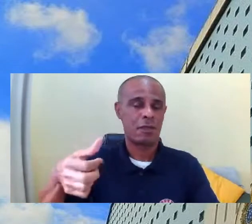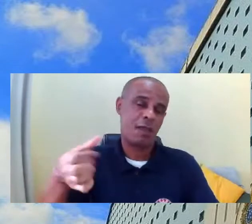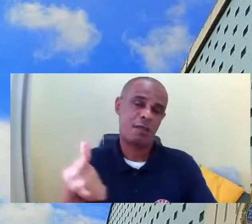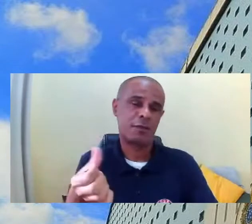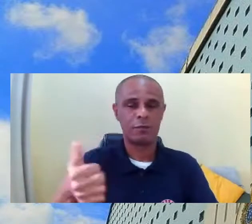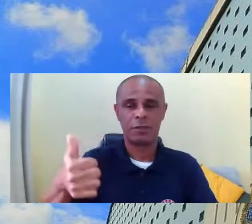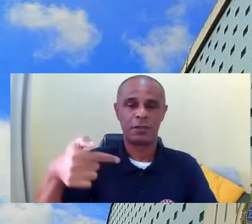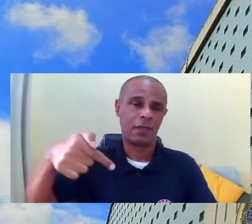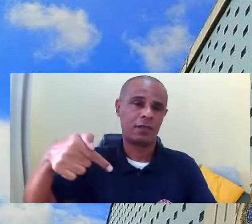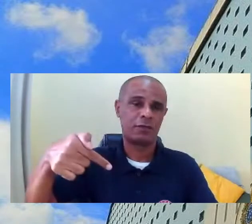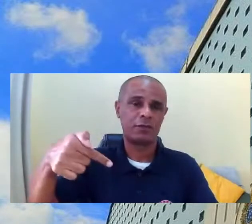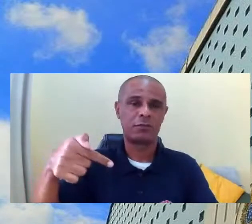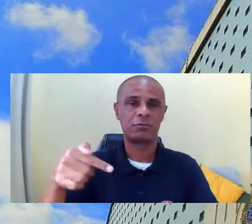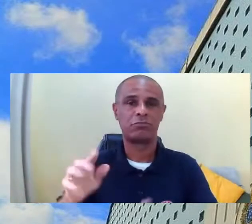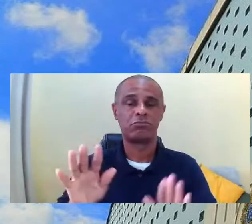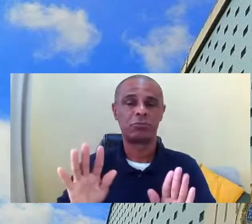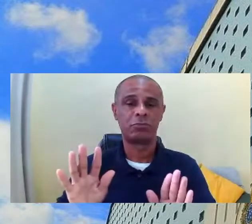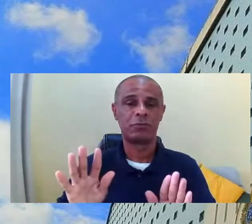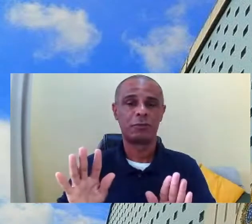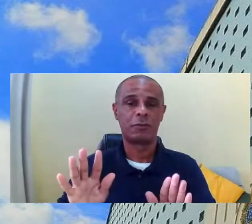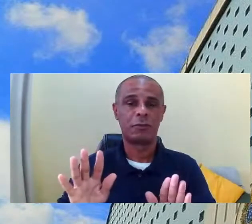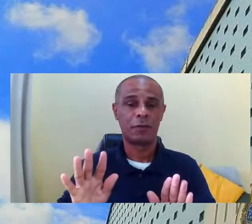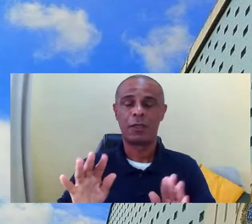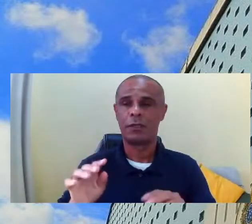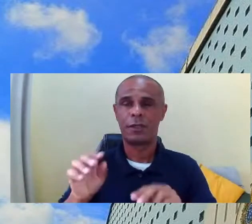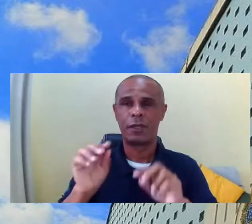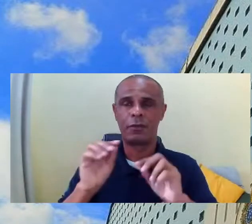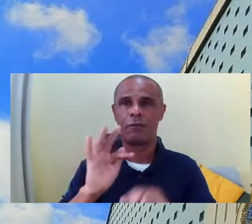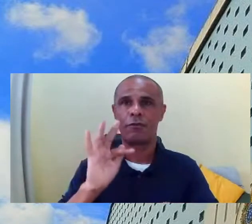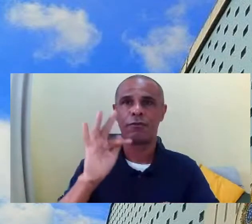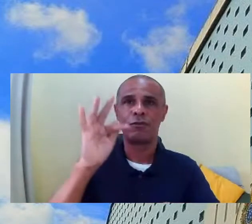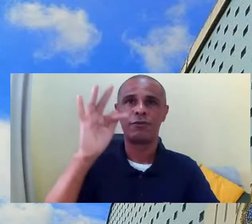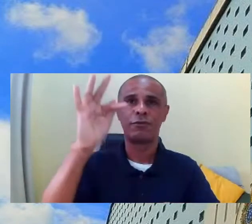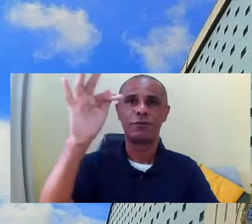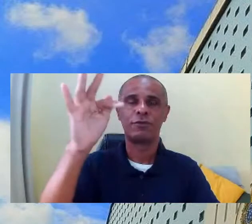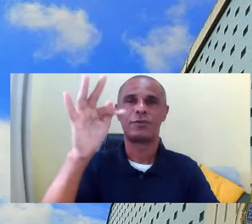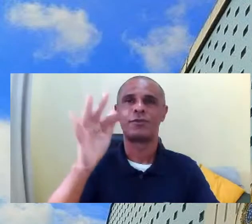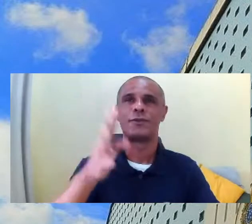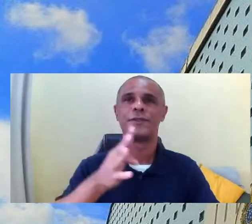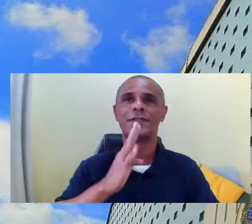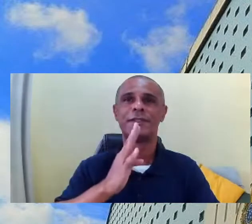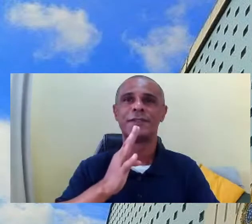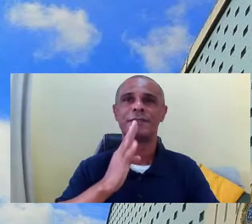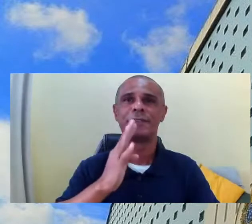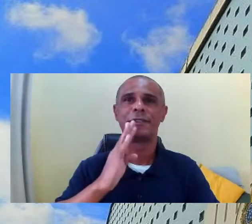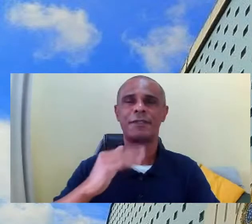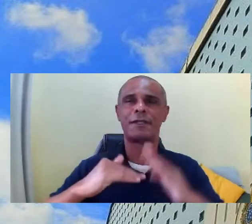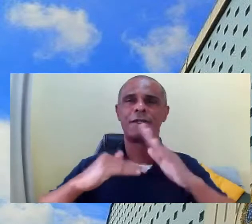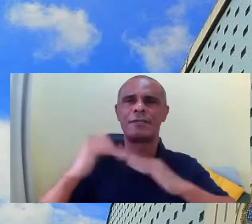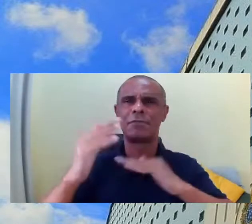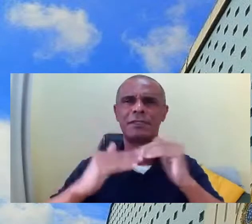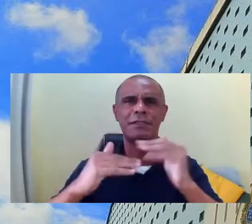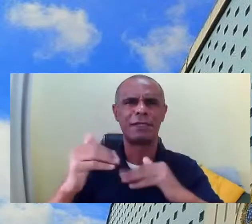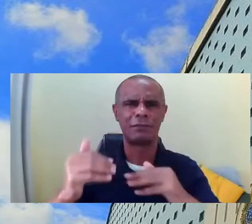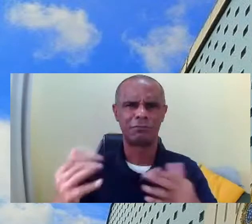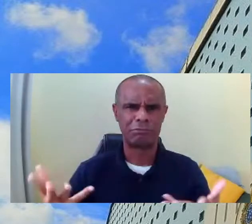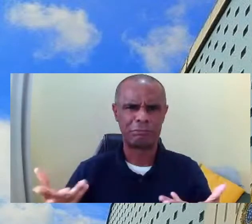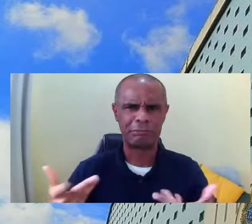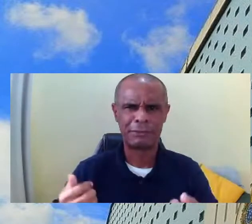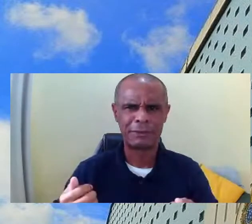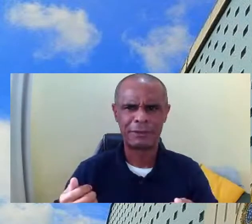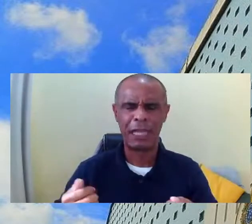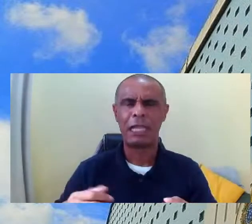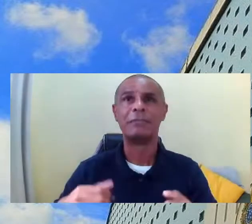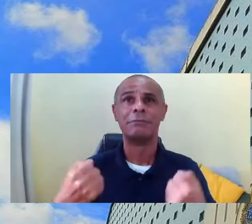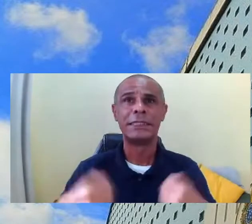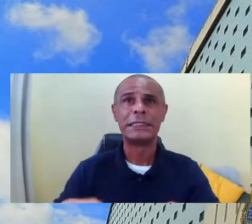como se um jovem de 15, 16, 17 anos tivesse uma visão dos conhecimentos e precisa, de que ele